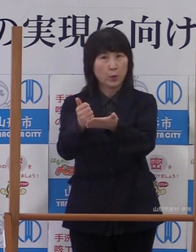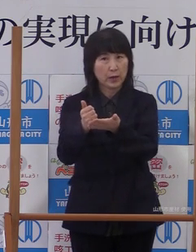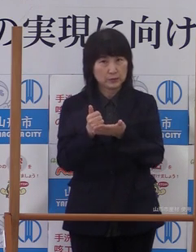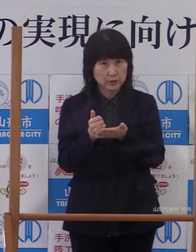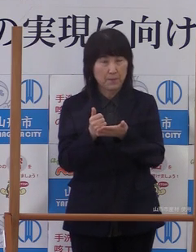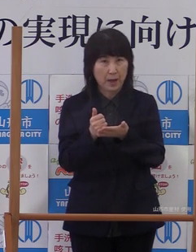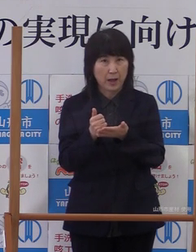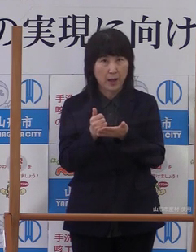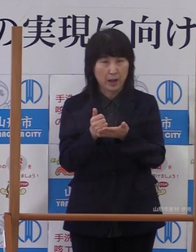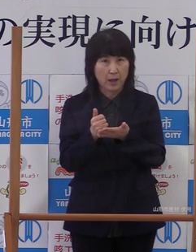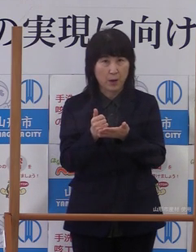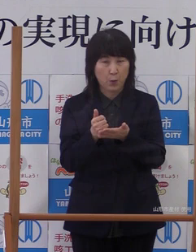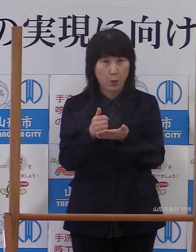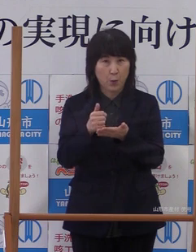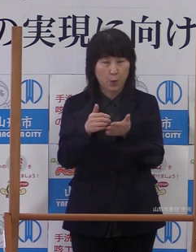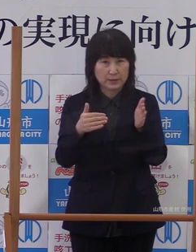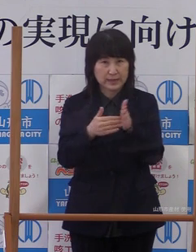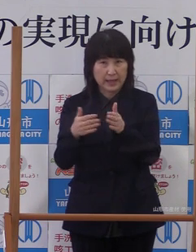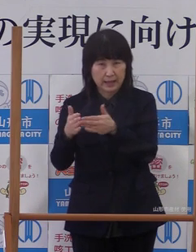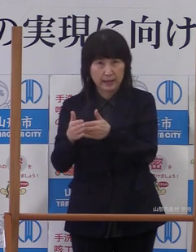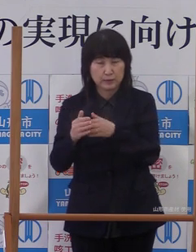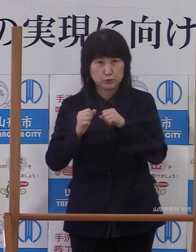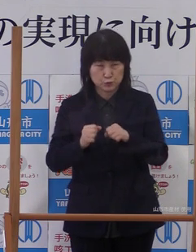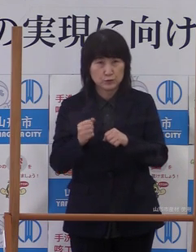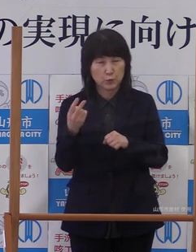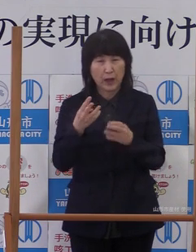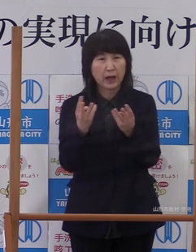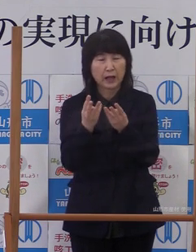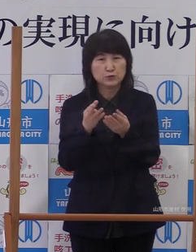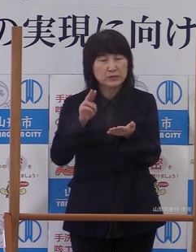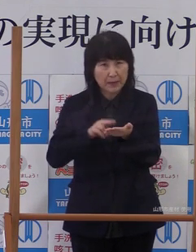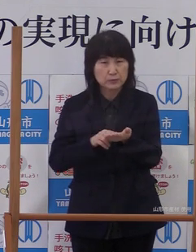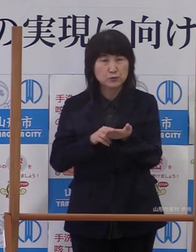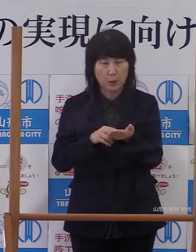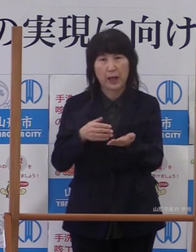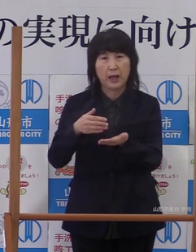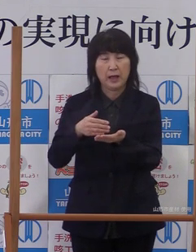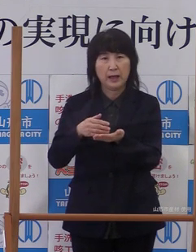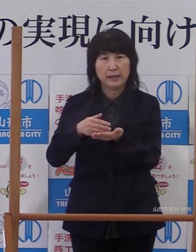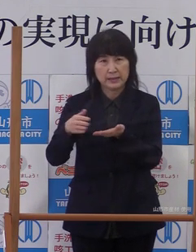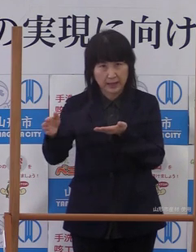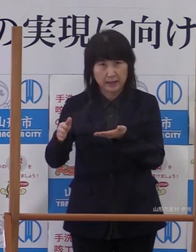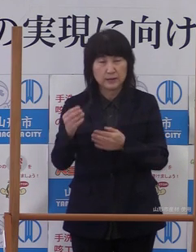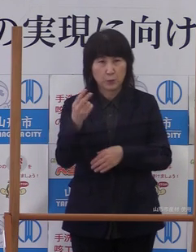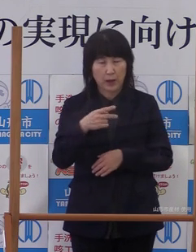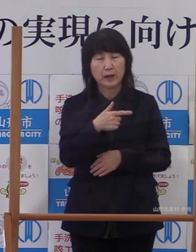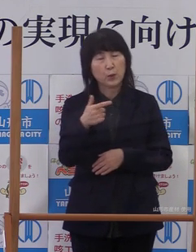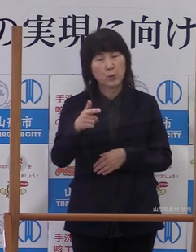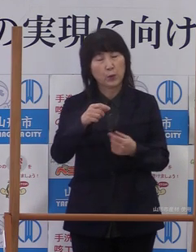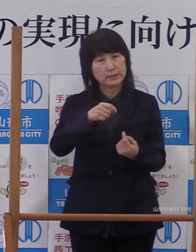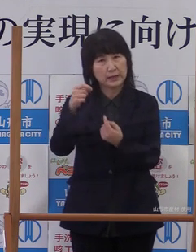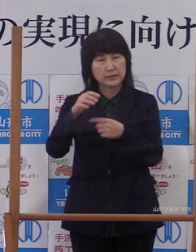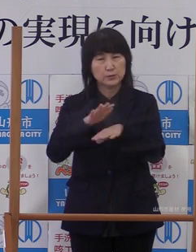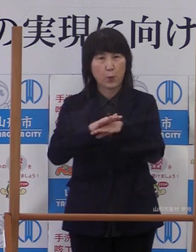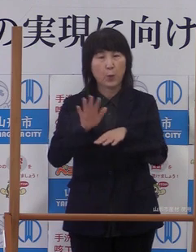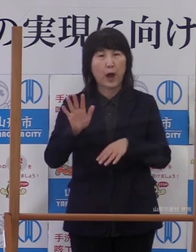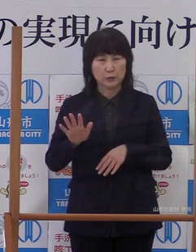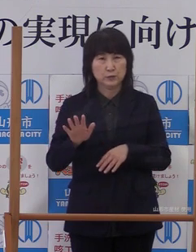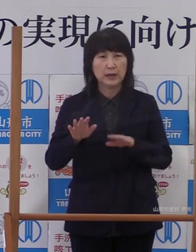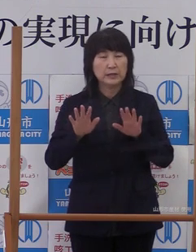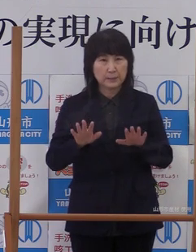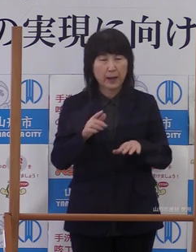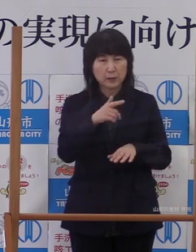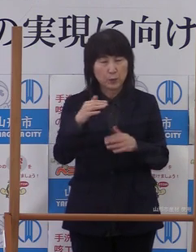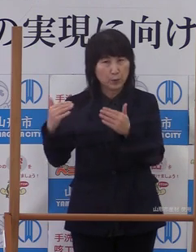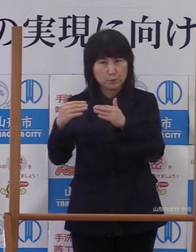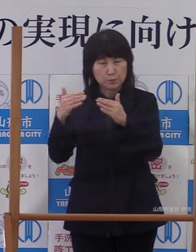を制限するとか入れないとかですね、まあ、いろんな選択肢があると思いまして、まあ、その中において今検討がな